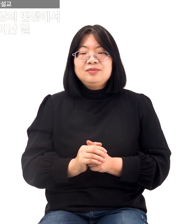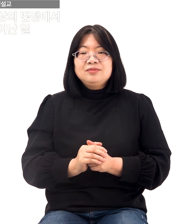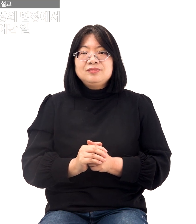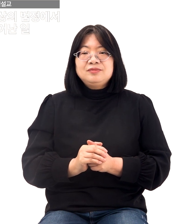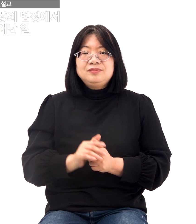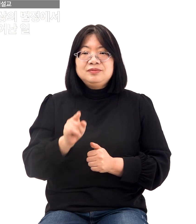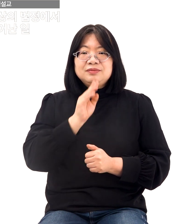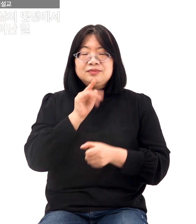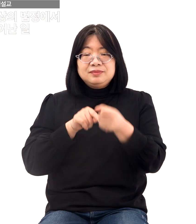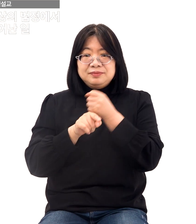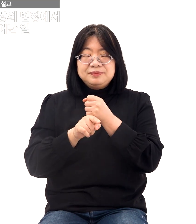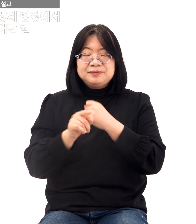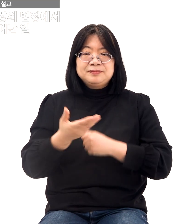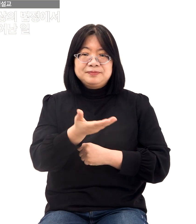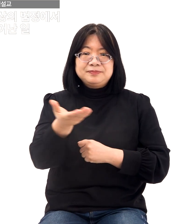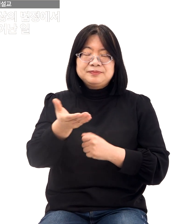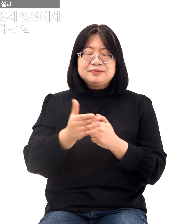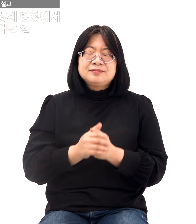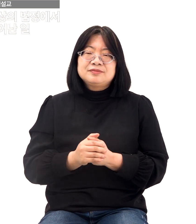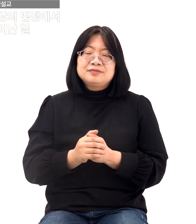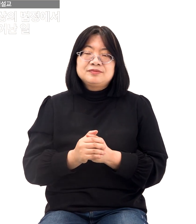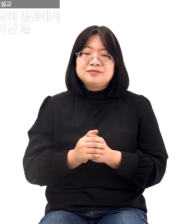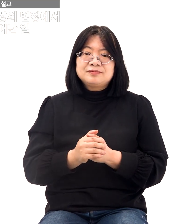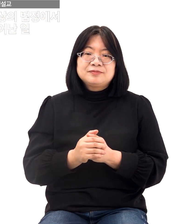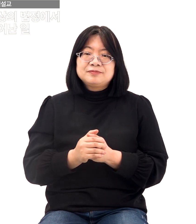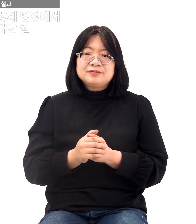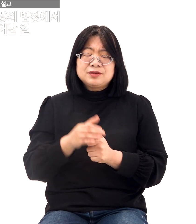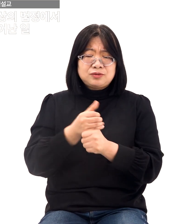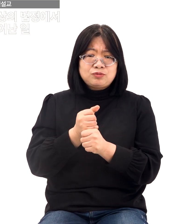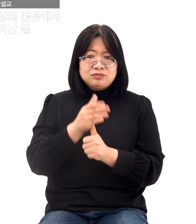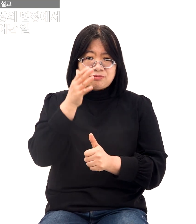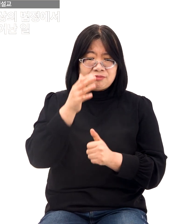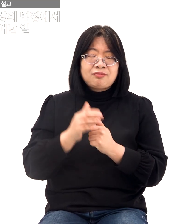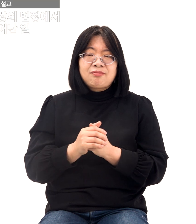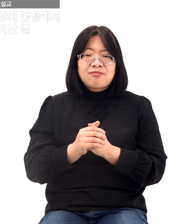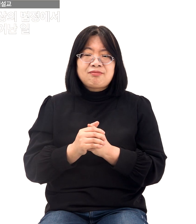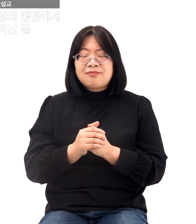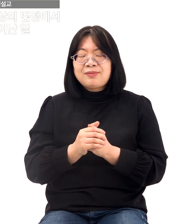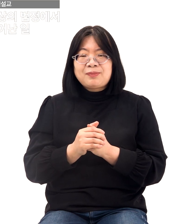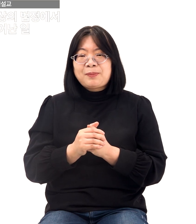이 진리를 여러분들이 놓치거나 흔들려서는 안 됩니다.